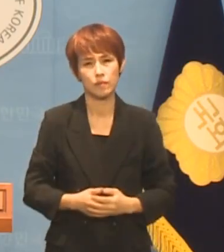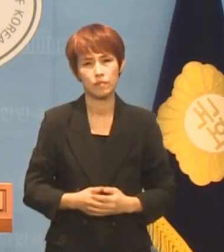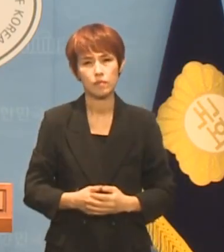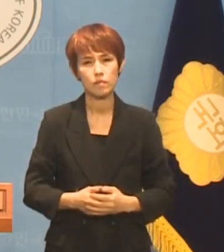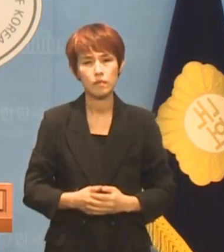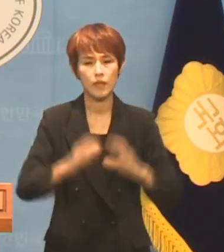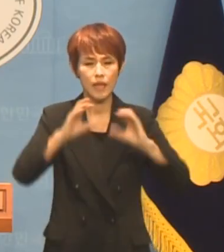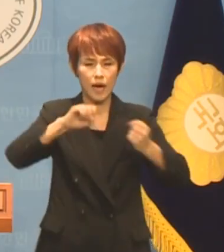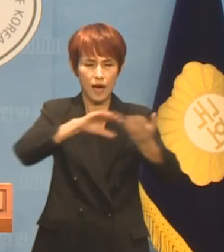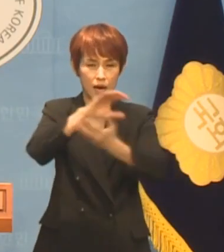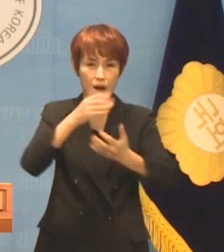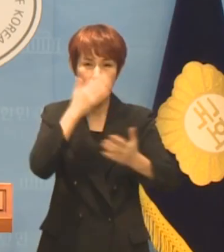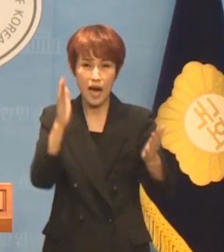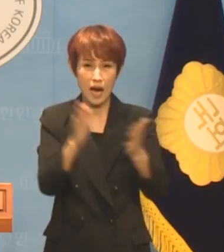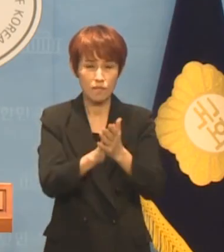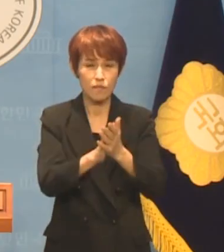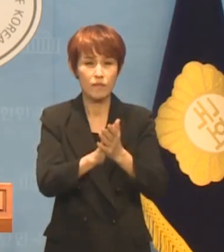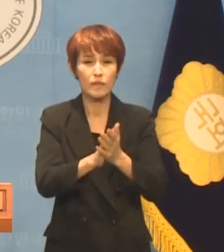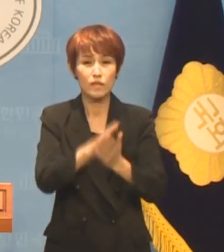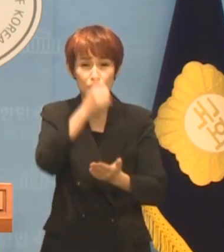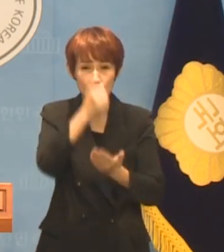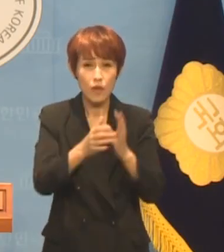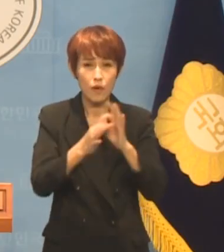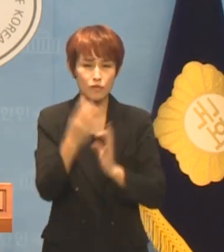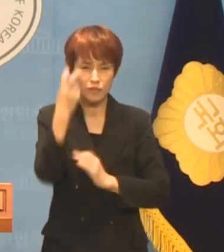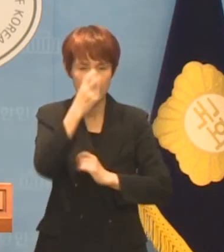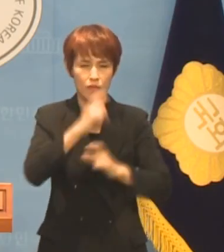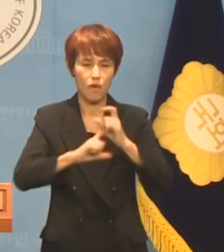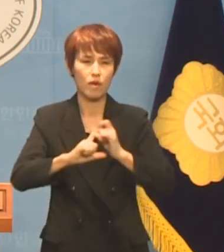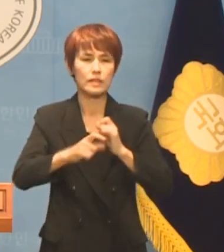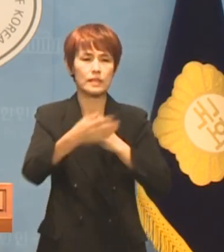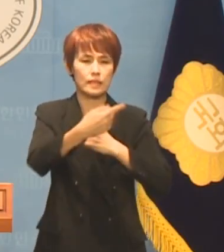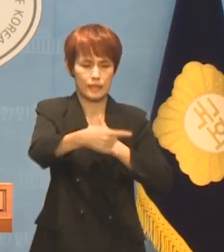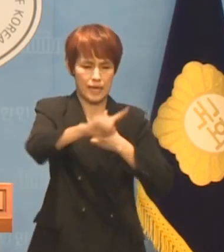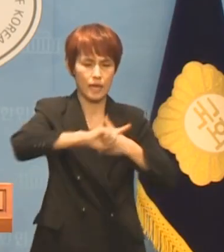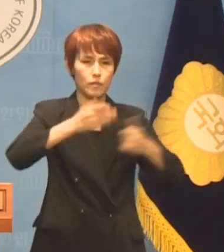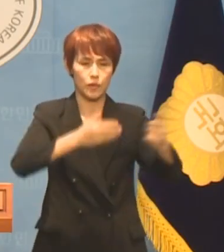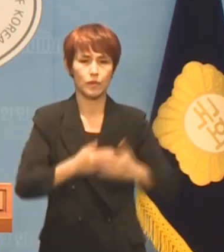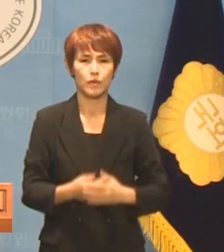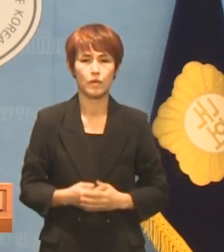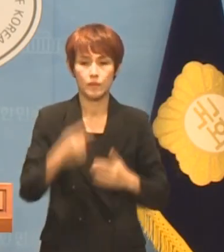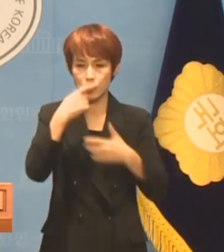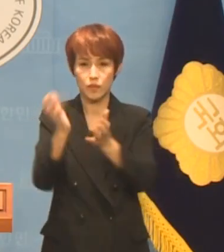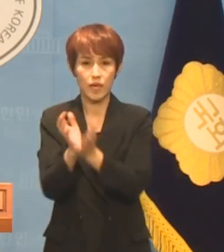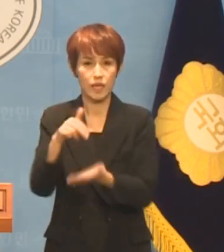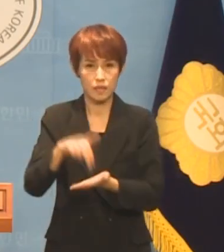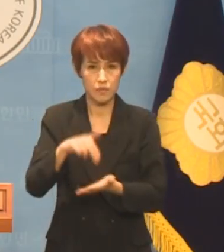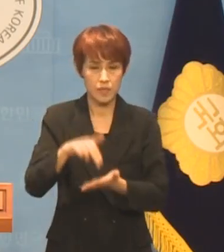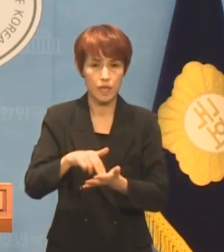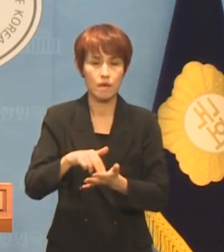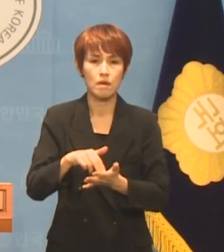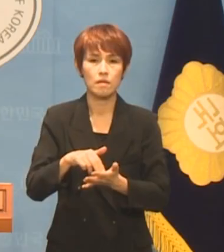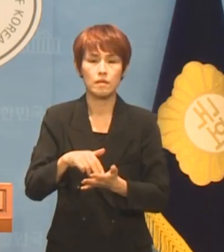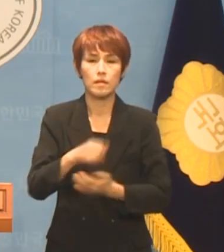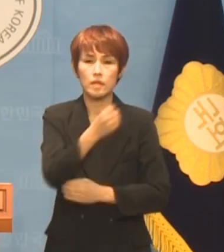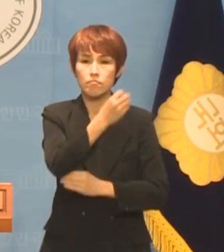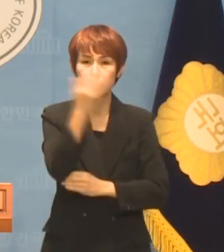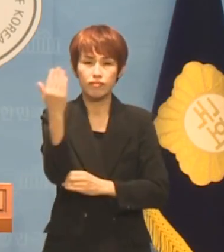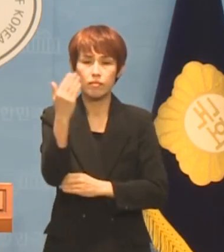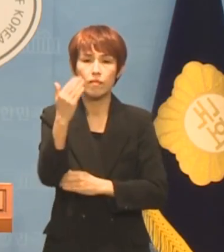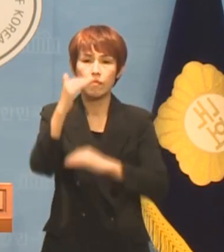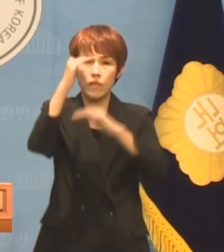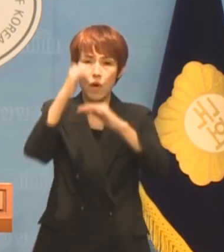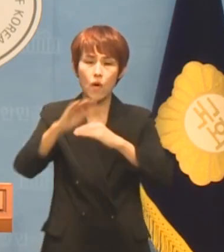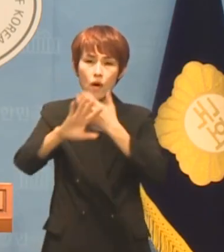내란죄 공범 수사에나 제대로 응하십시오. 민주당은 향후 자의적인 외신 인용으로 생산된